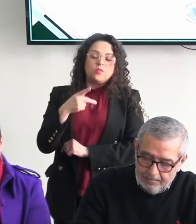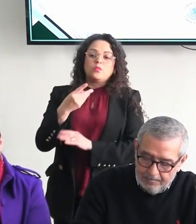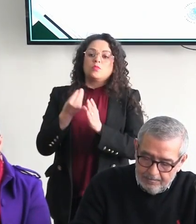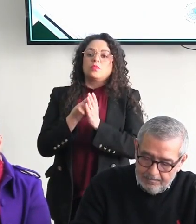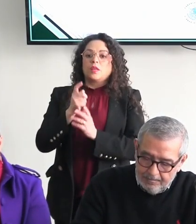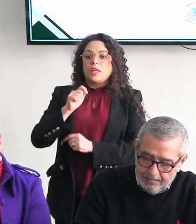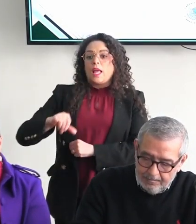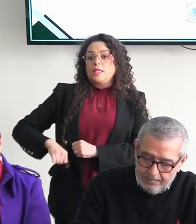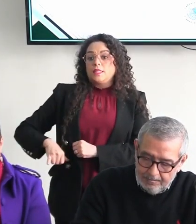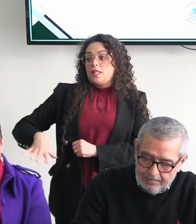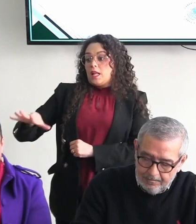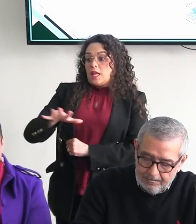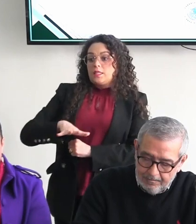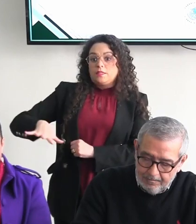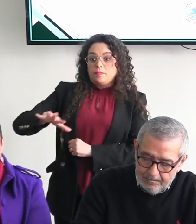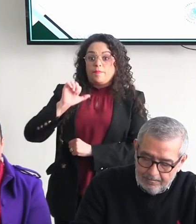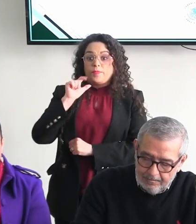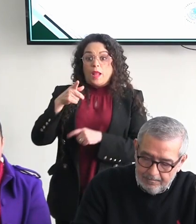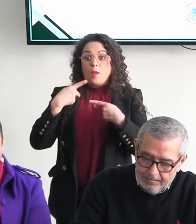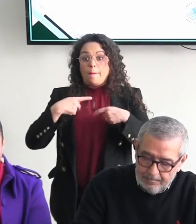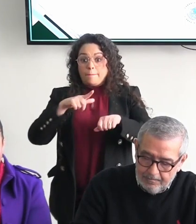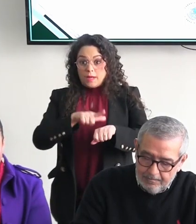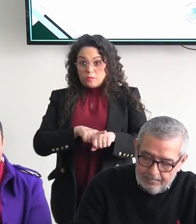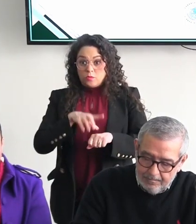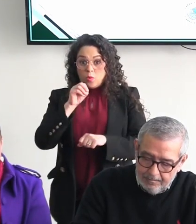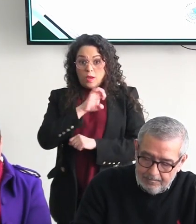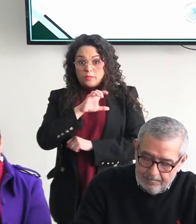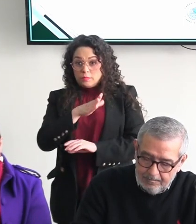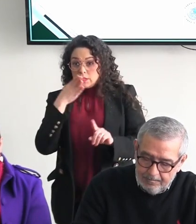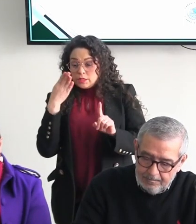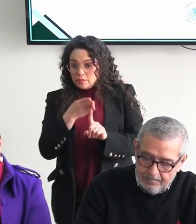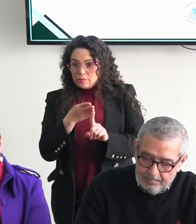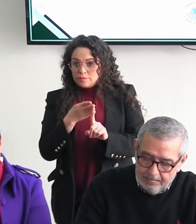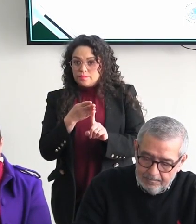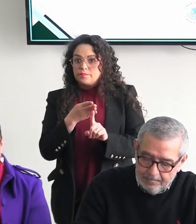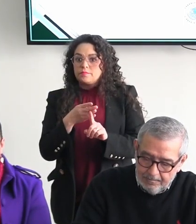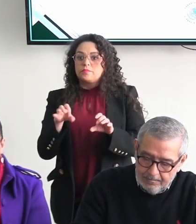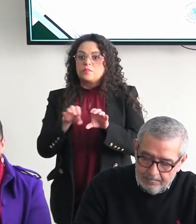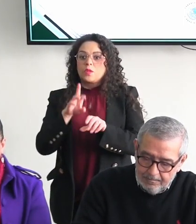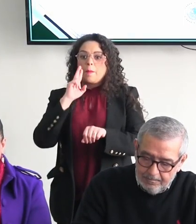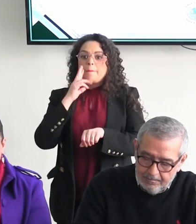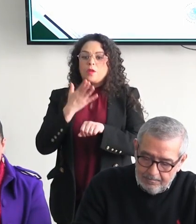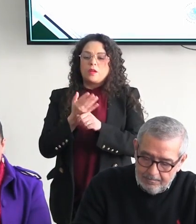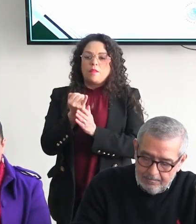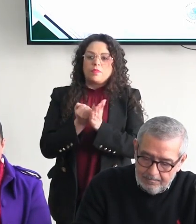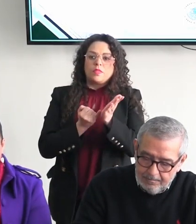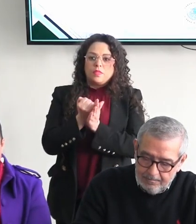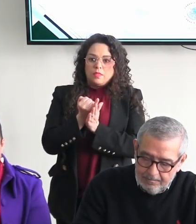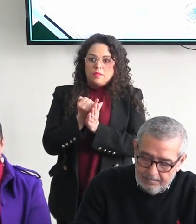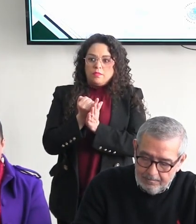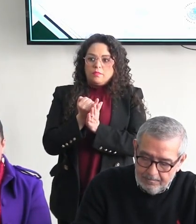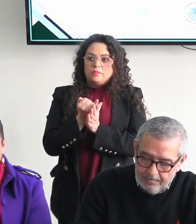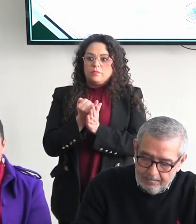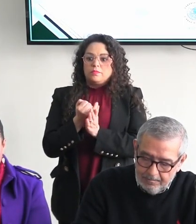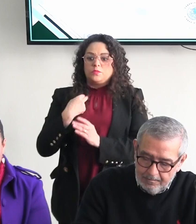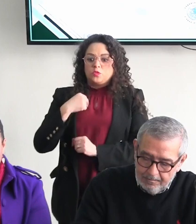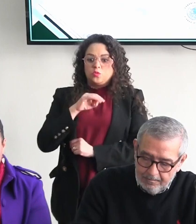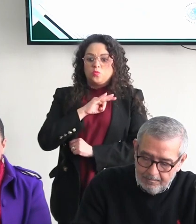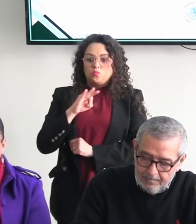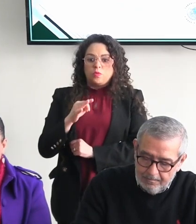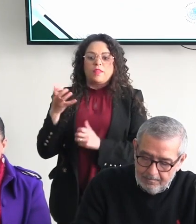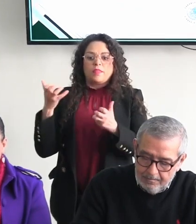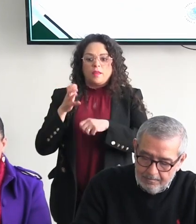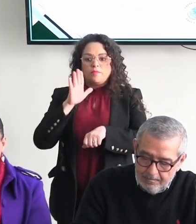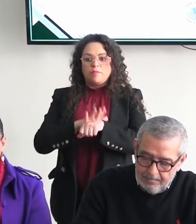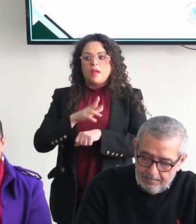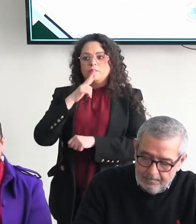colectivo, dejando fuera cualquier interés personal o particular. Solo a través de decisiones responsables y visionarias podemos consolidar una ciudad